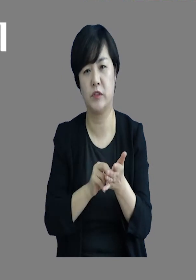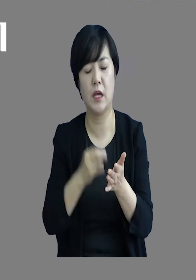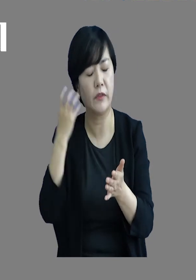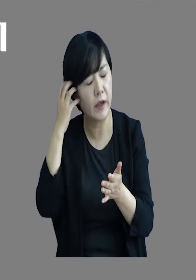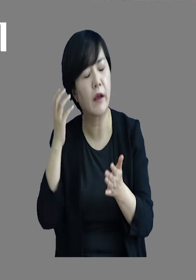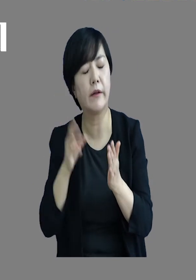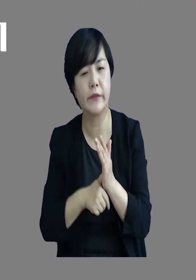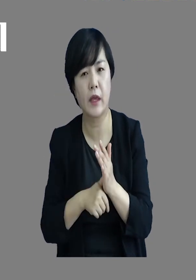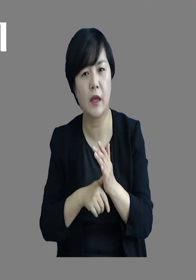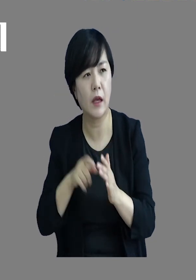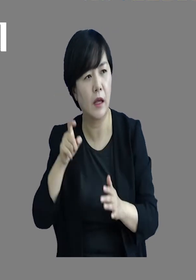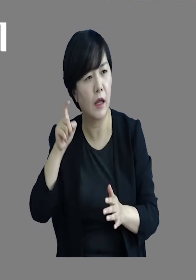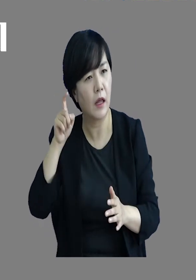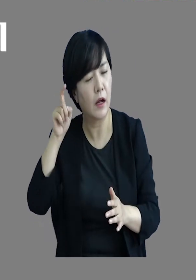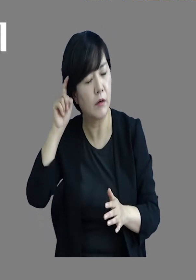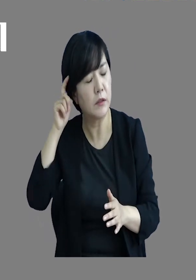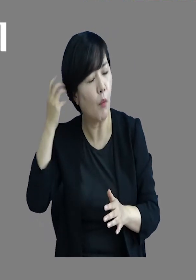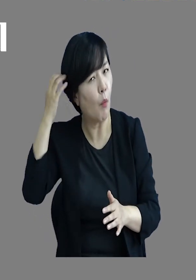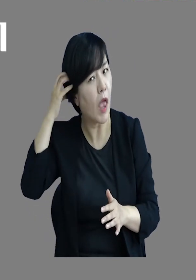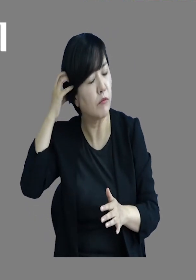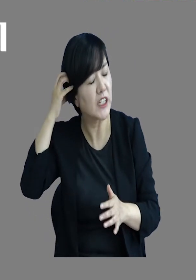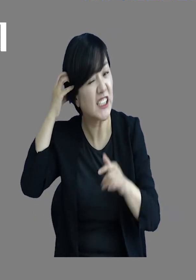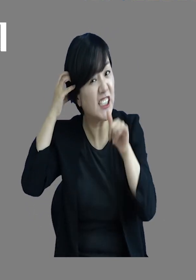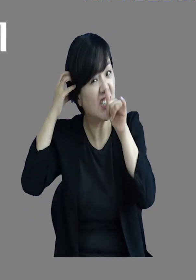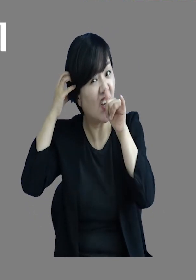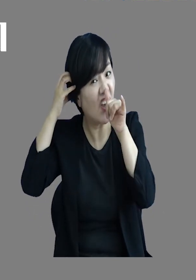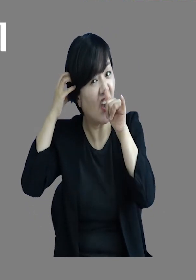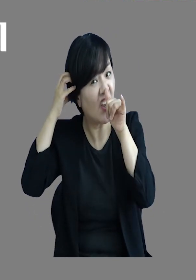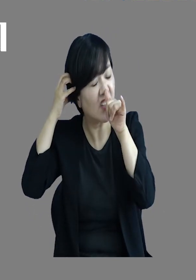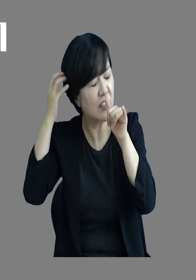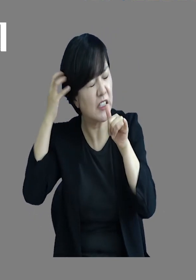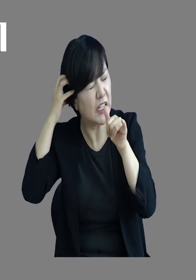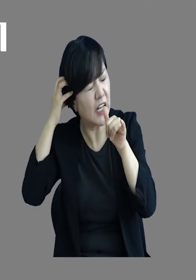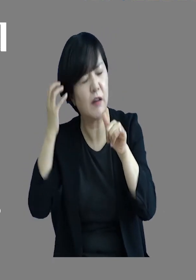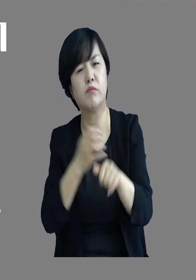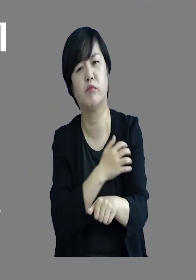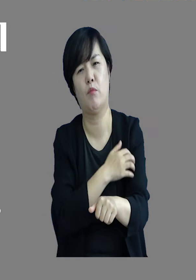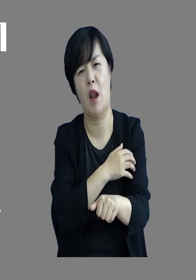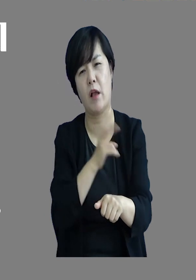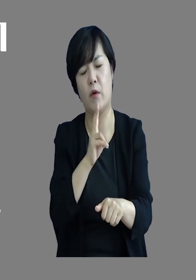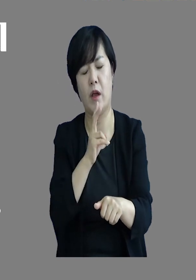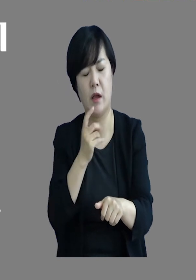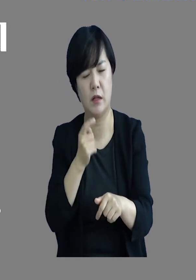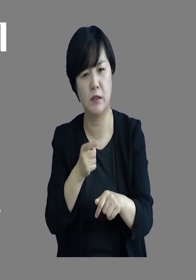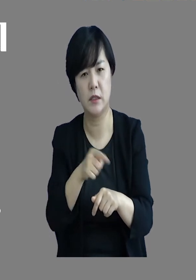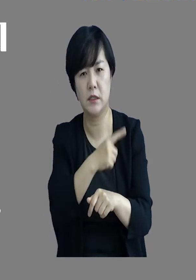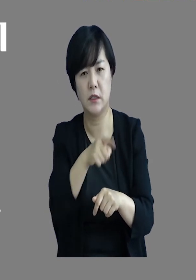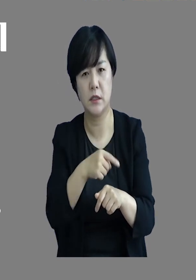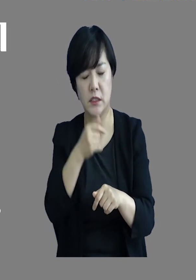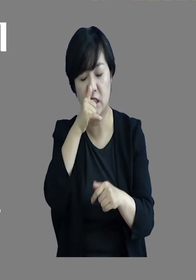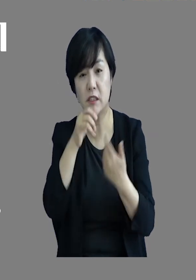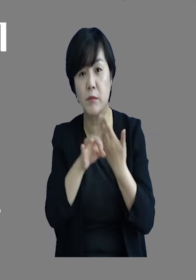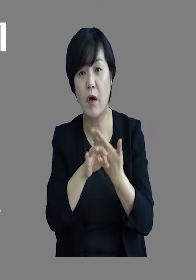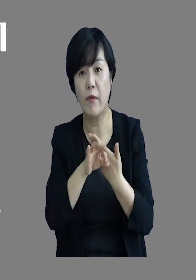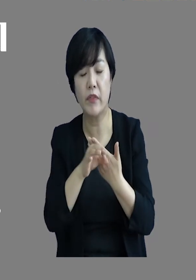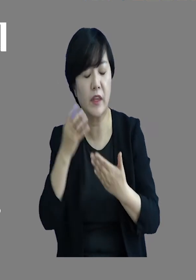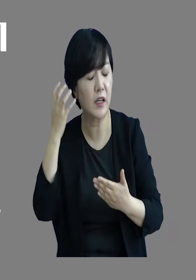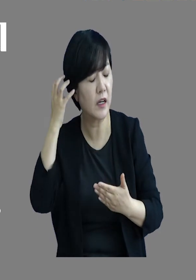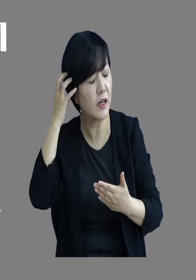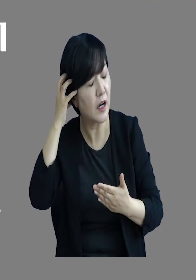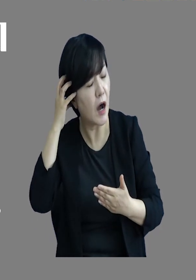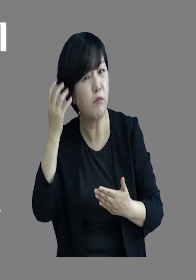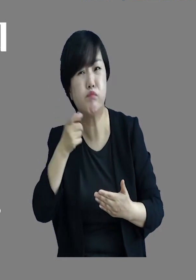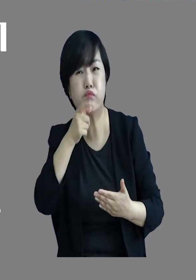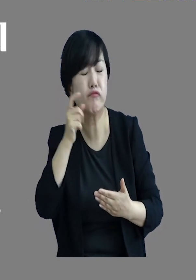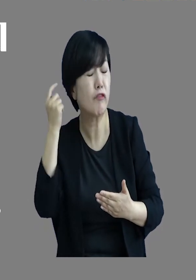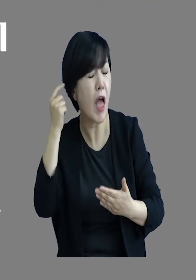할 때 이제 그 인공와우는 외부 장치가 달리거든요. 근데 그걸 다는 게 불편한 거예요. 그걸 착용하고 있으면 여기에